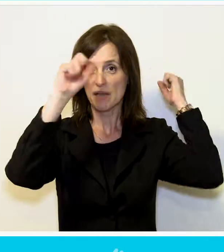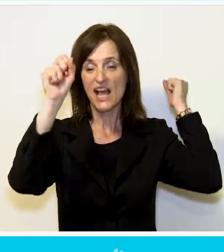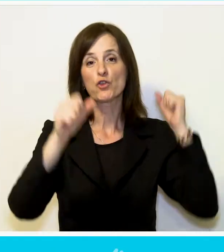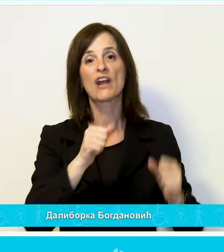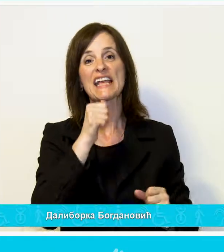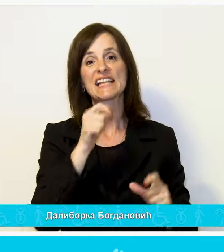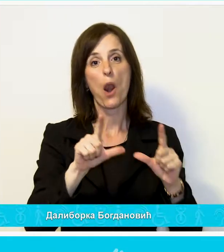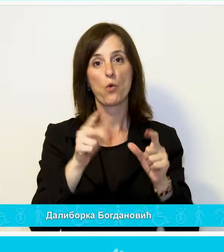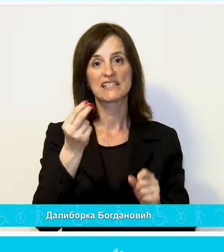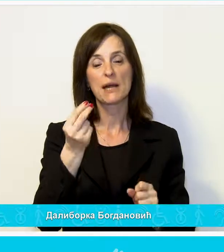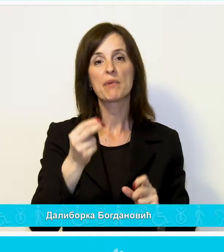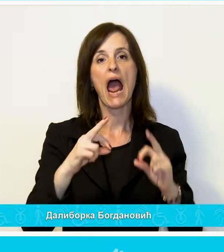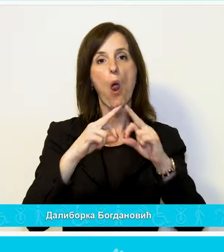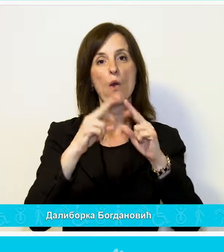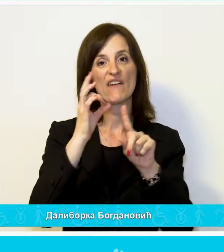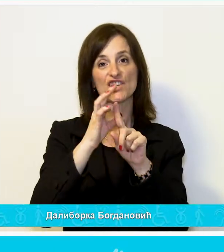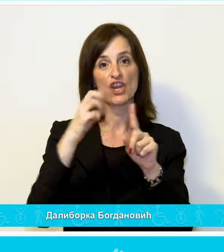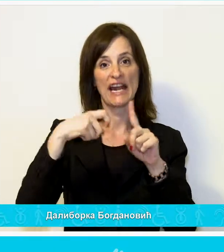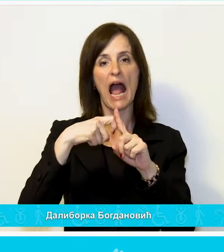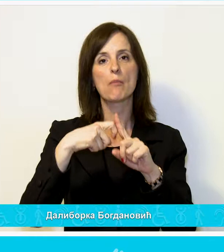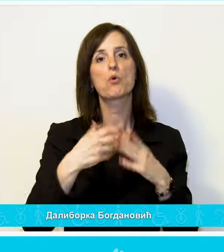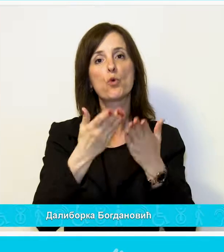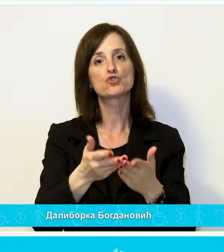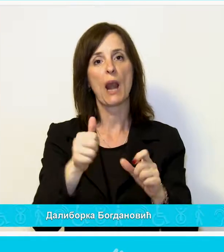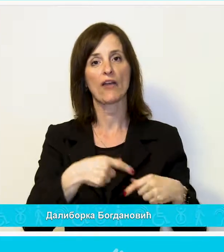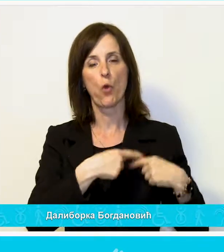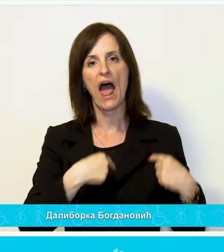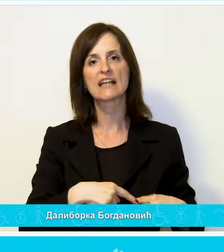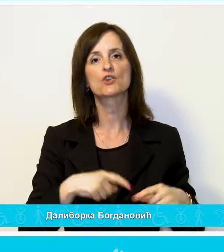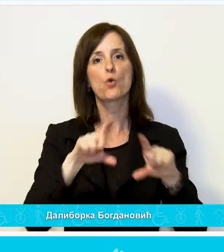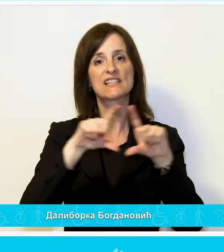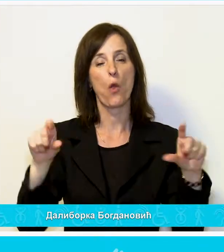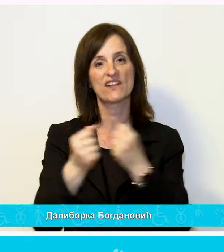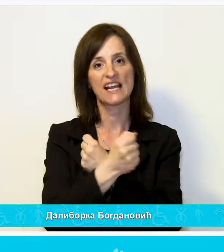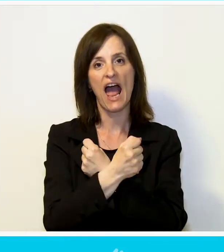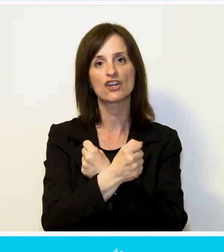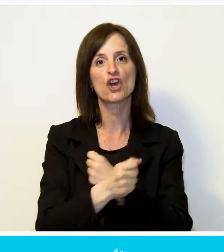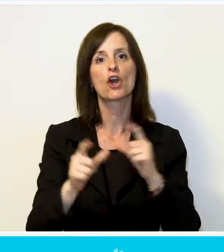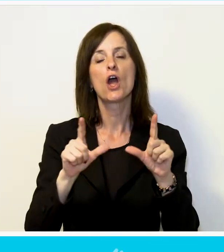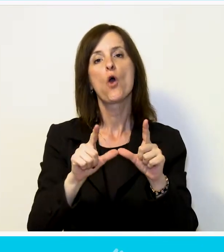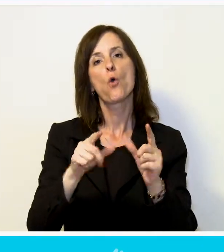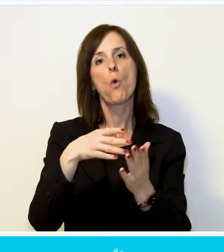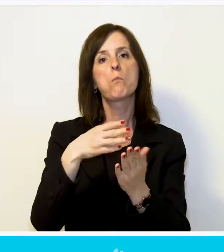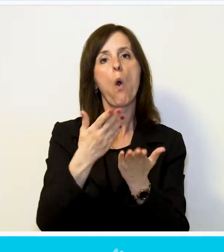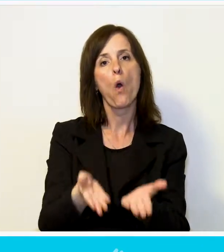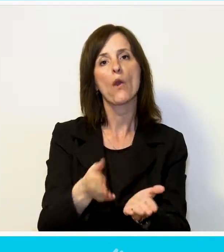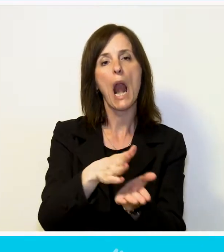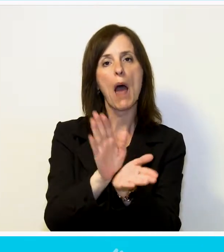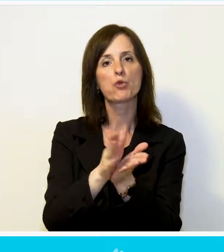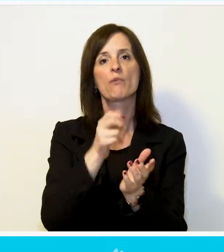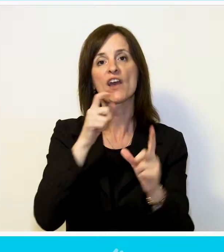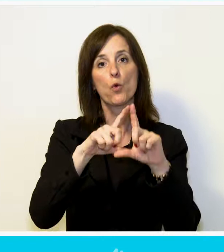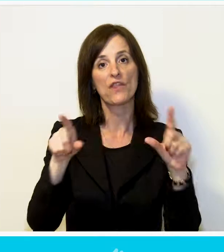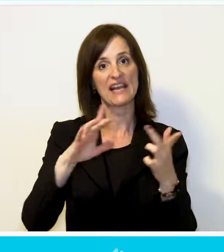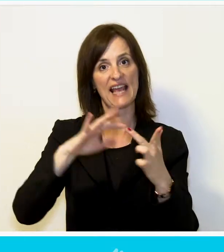Ambasadorka Izraela u Srbiji Alona Fischer-Kam uručila je donaciju ustanovi Zračak u vidu laptopova i rutera